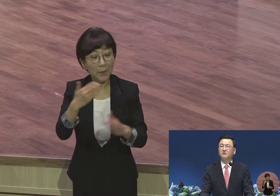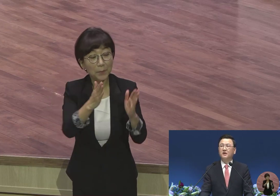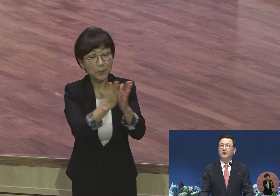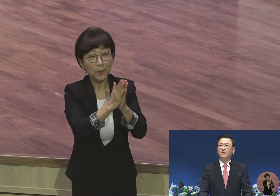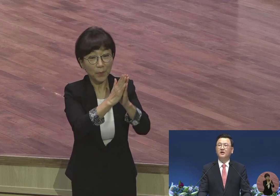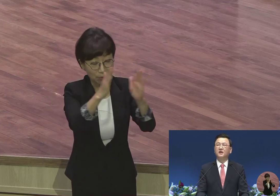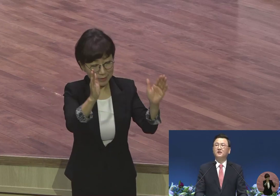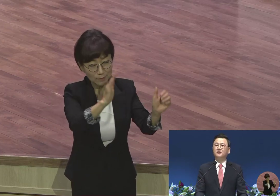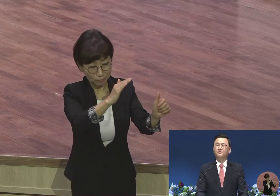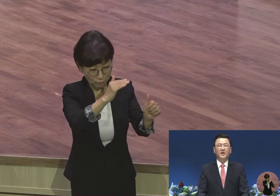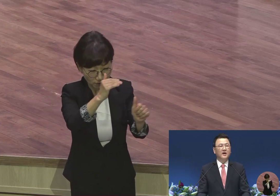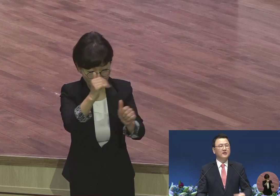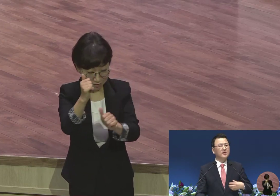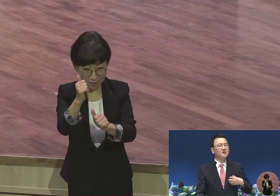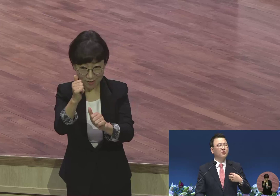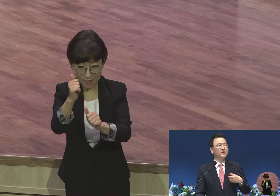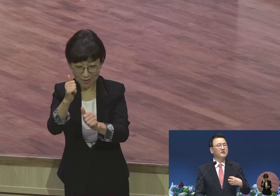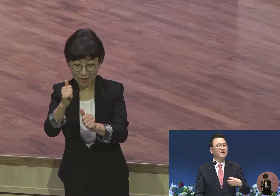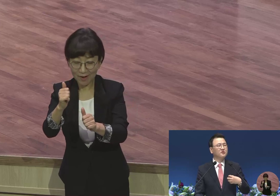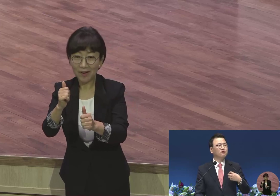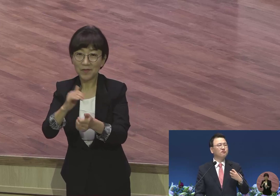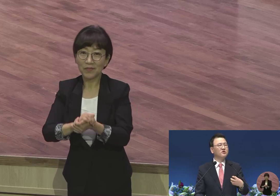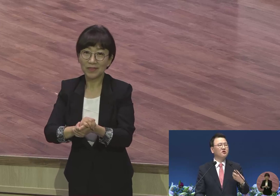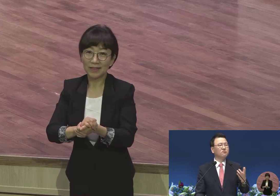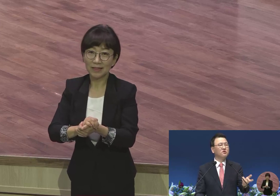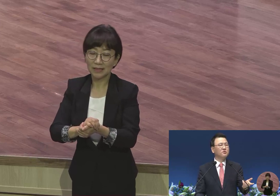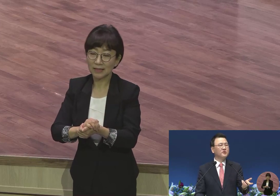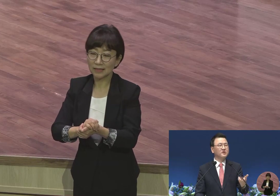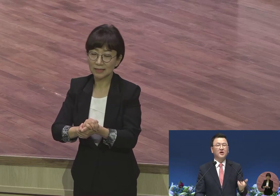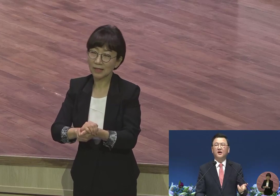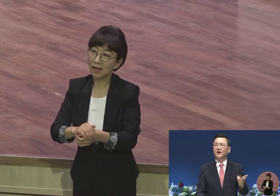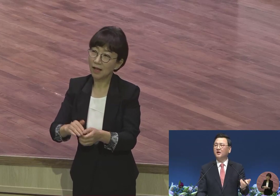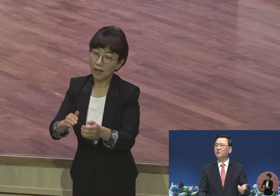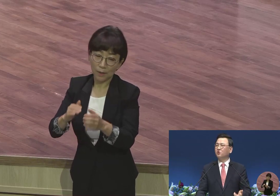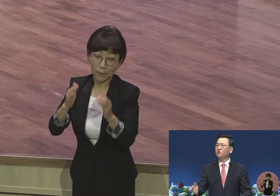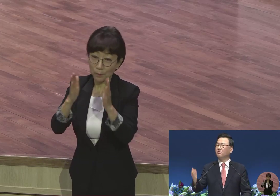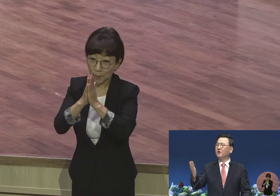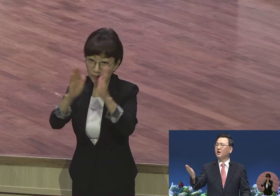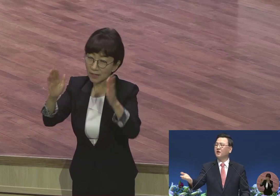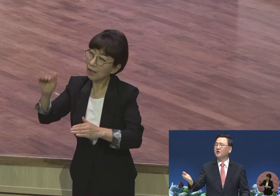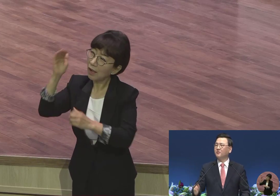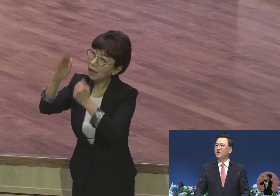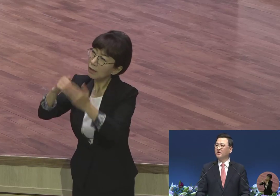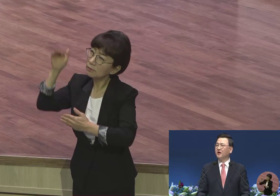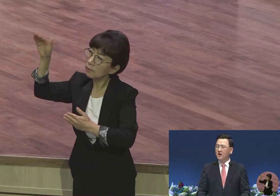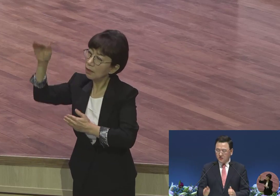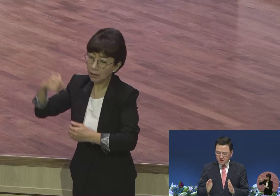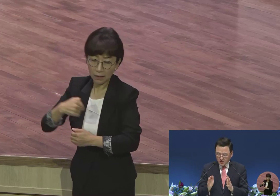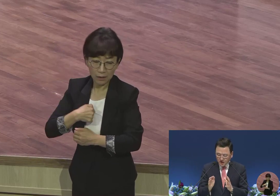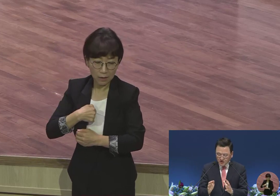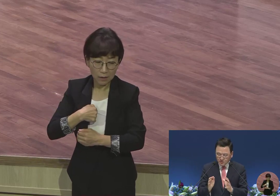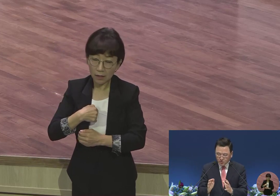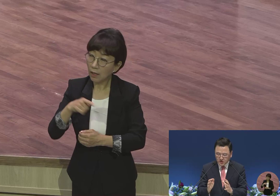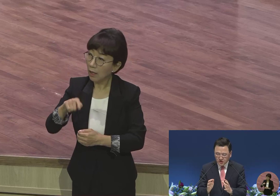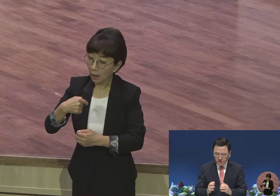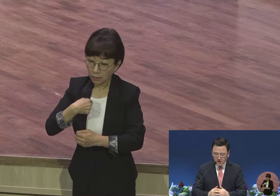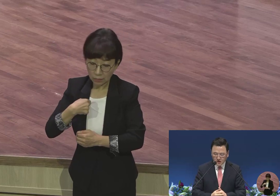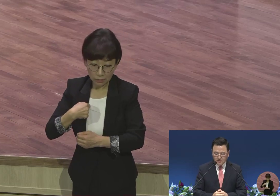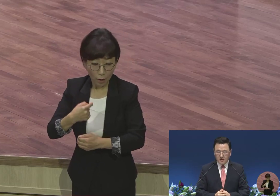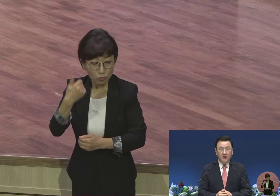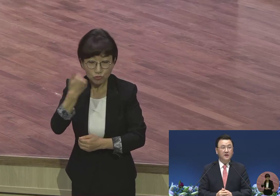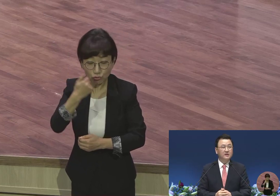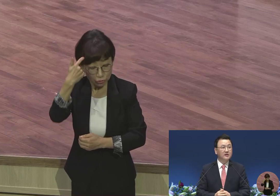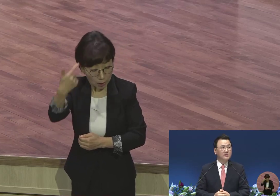이스라엘 백성들에게 하나님 나를 보낸 자가 누구냐고 물어보면 내가 하나님을 어떻게 얘기해야 됩니까? 그때 하나님이 모세에게